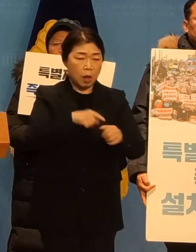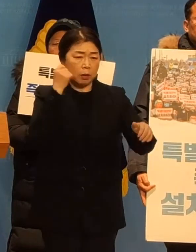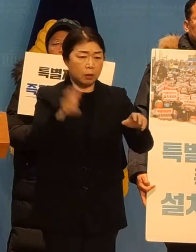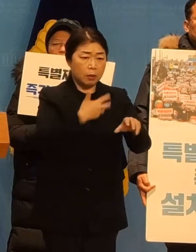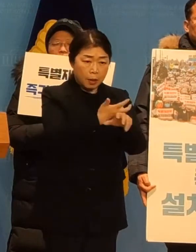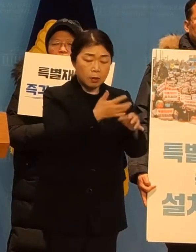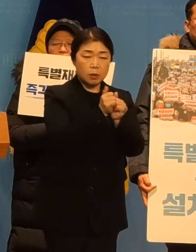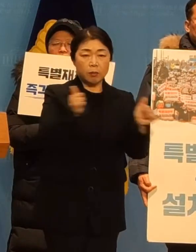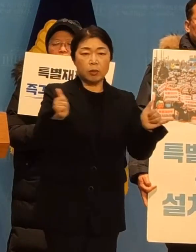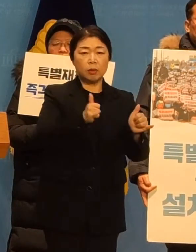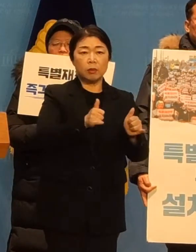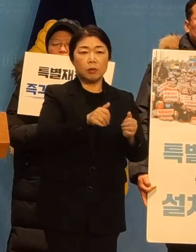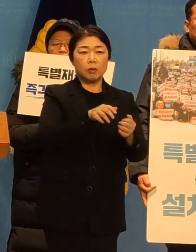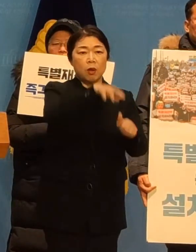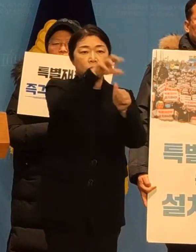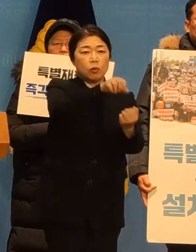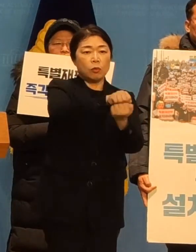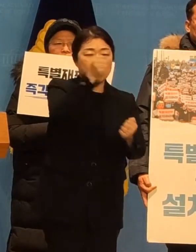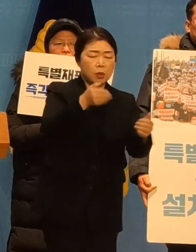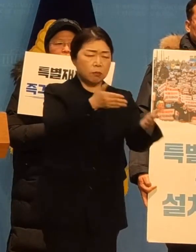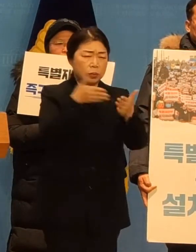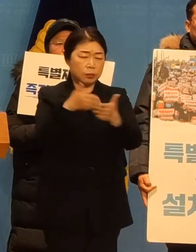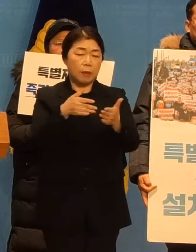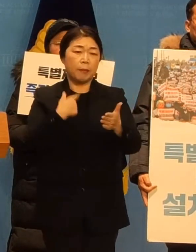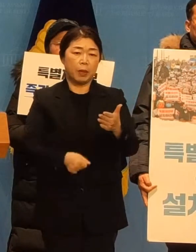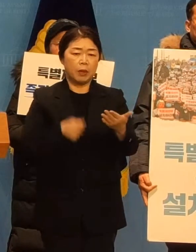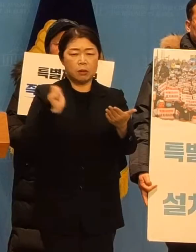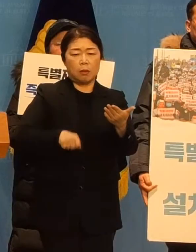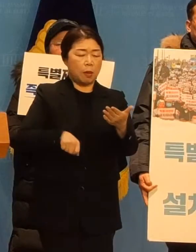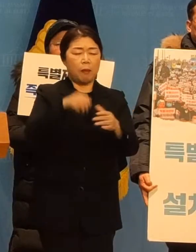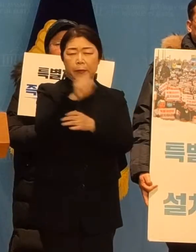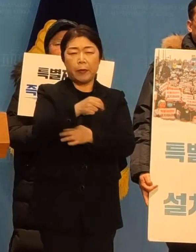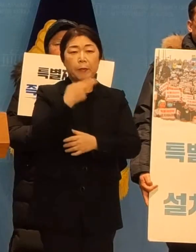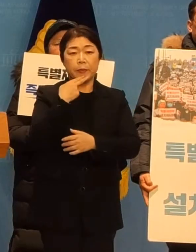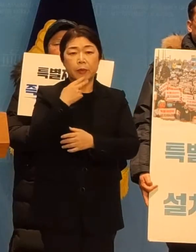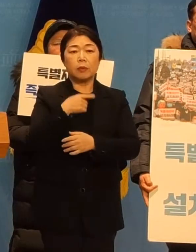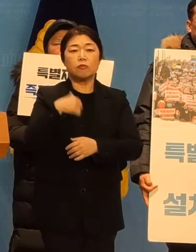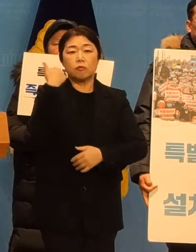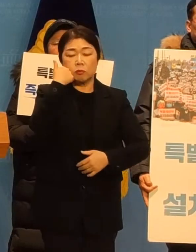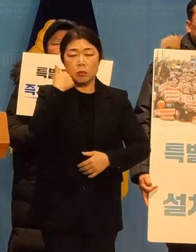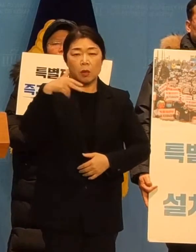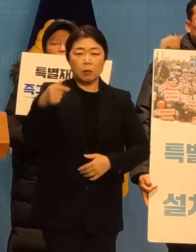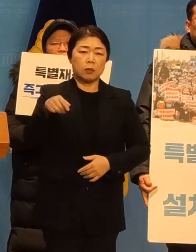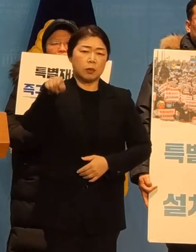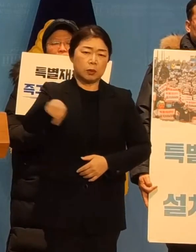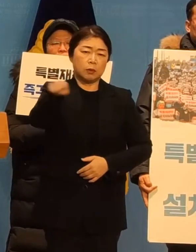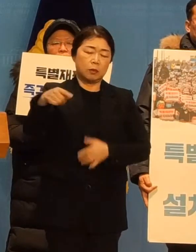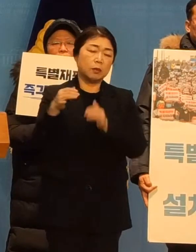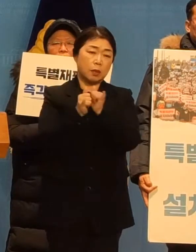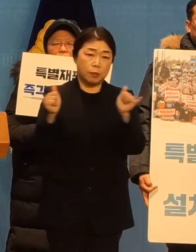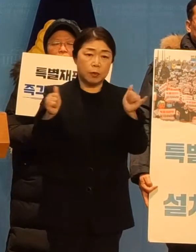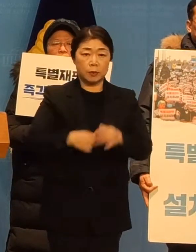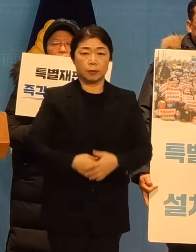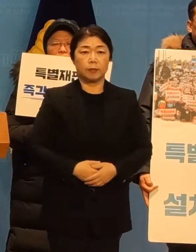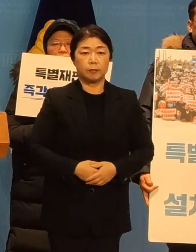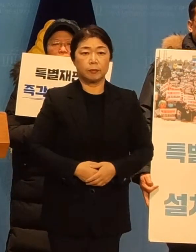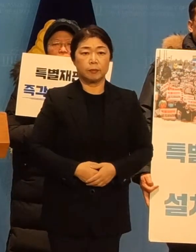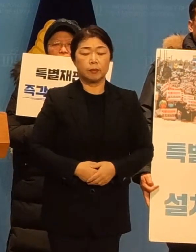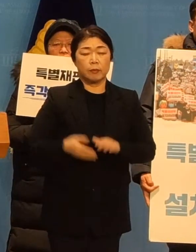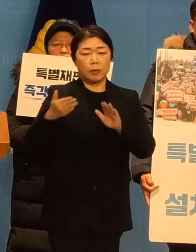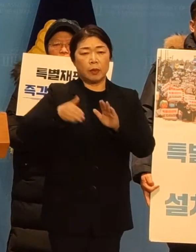사법부다. 조희대 사법부는 법을 이용하여 철저히 내란범들의